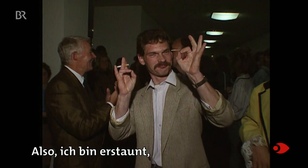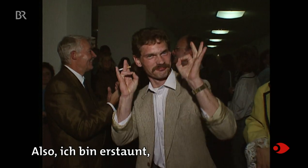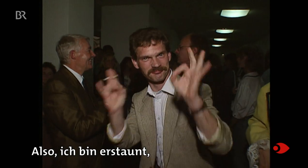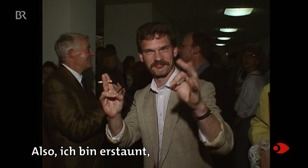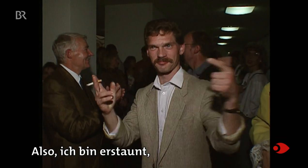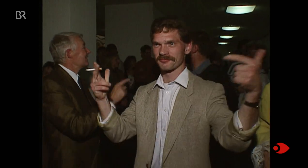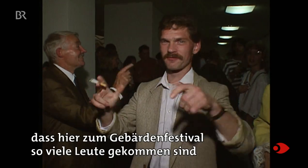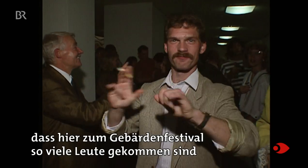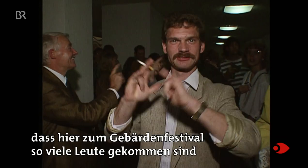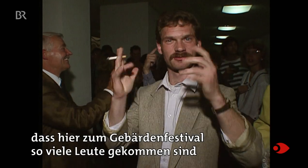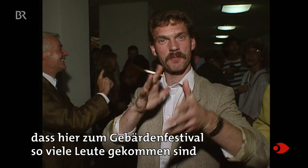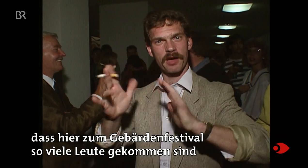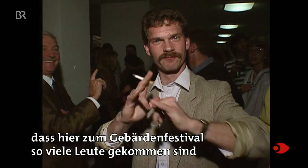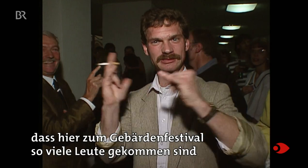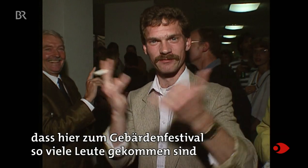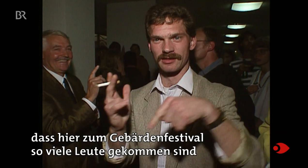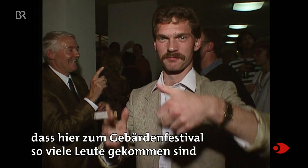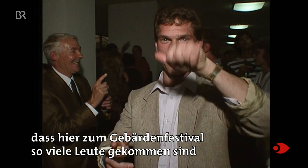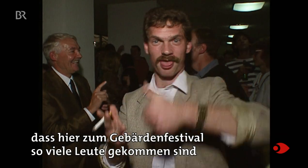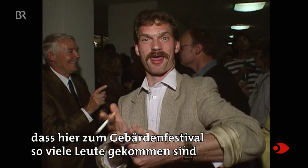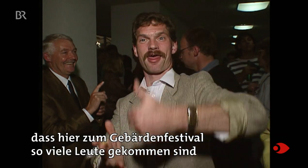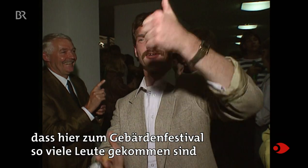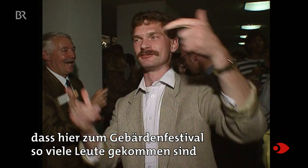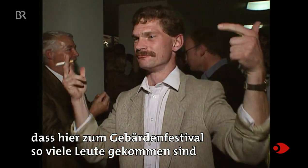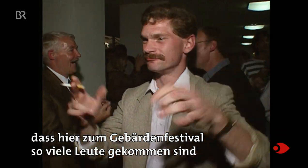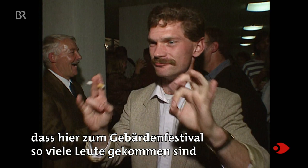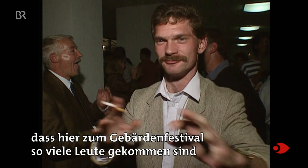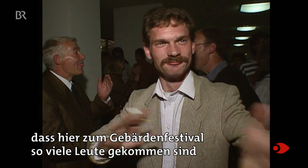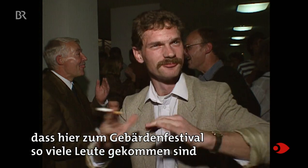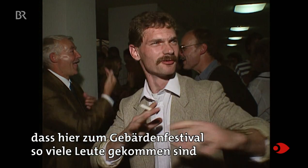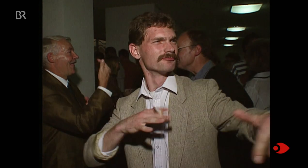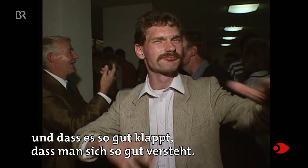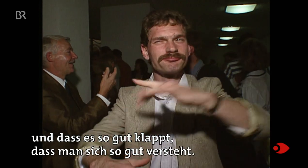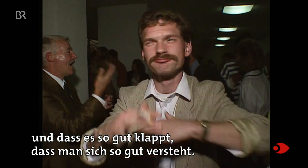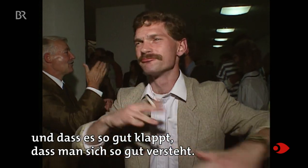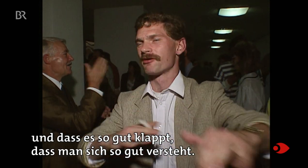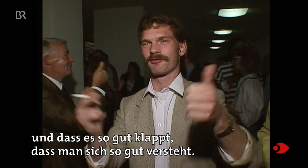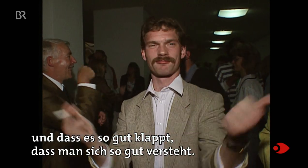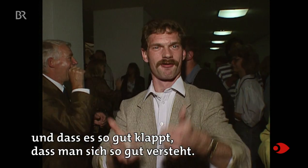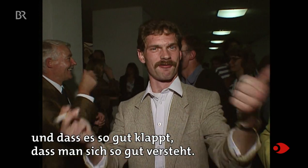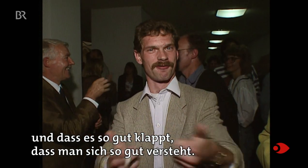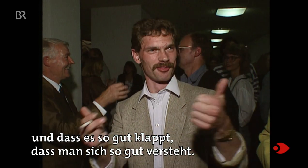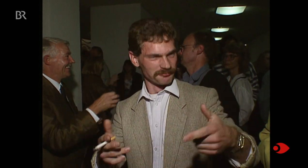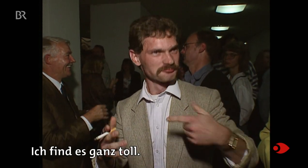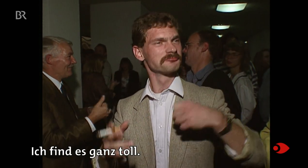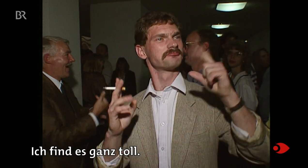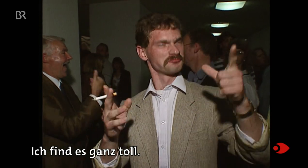Also ich bin erstaunt, dass hier zum Gewerden-Festival so viele Leute gekommen sind und dass es so gut klappt, dass man sich so gut versteht. Ich finde es ganz toll.